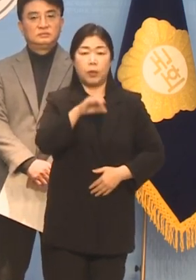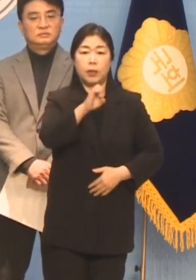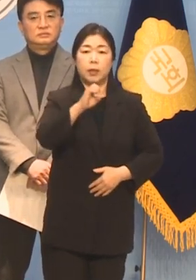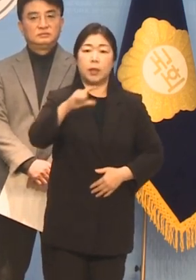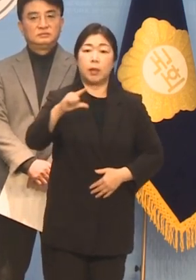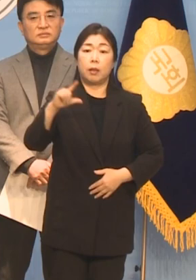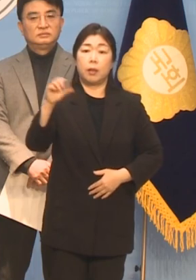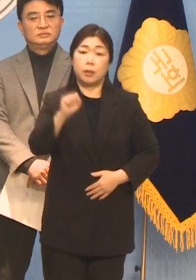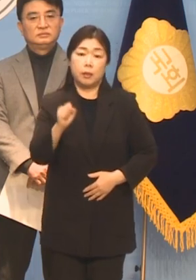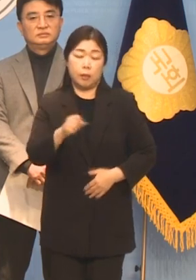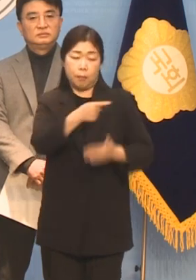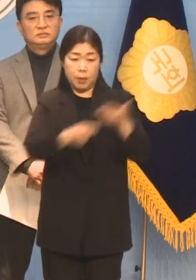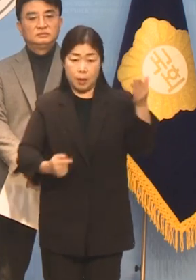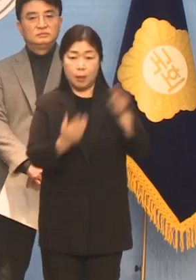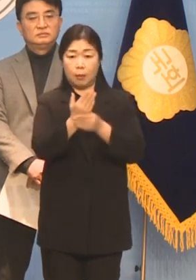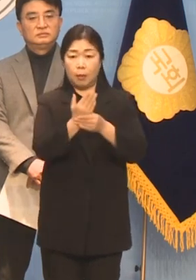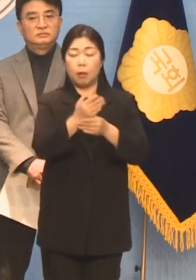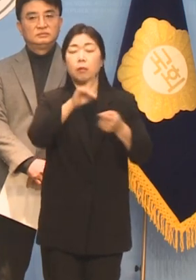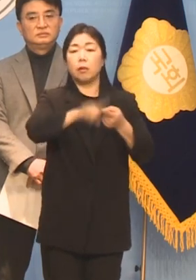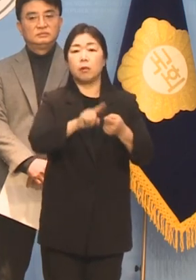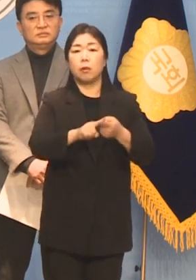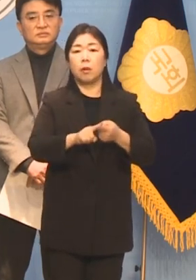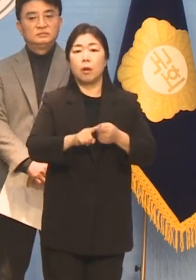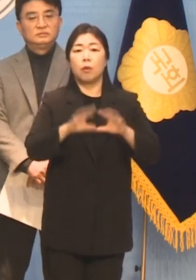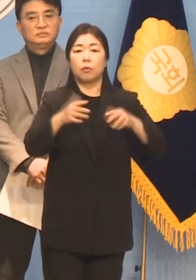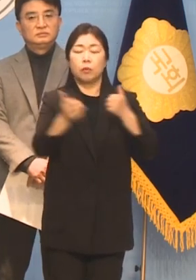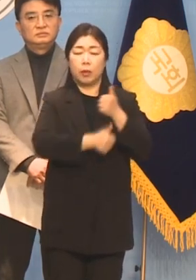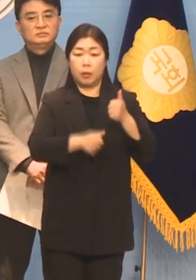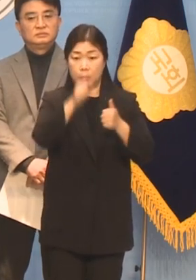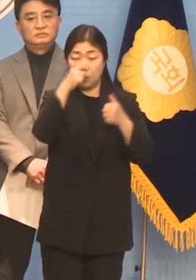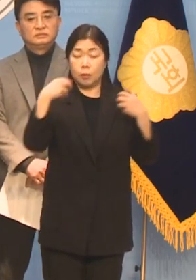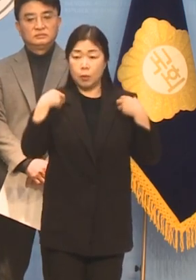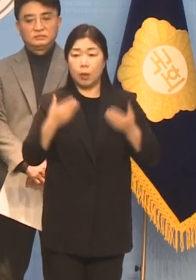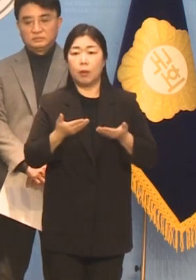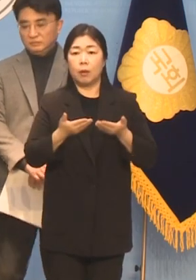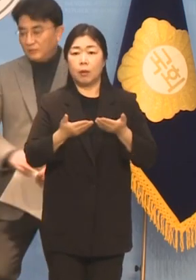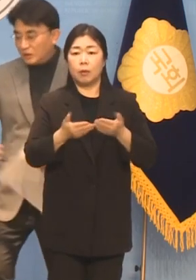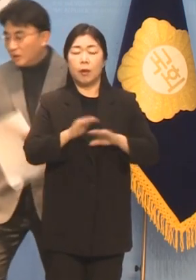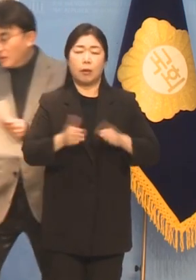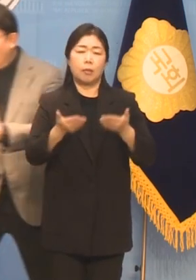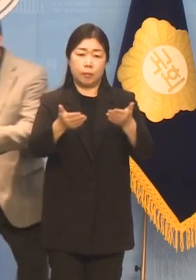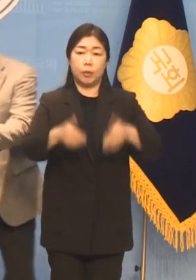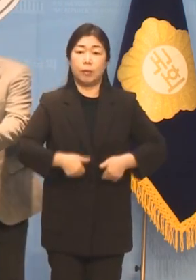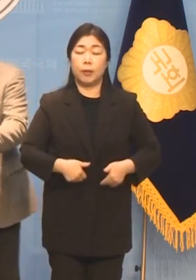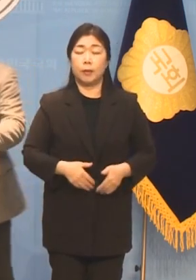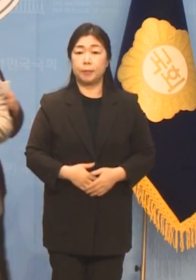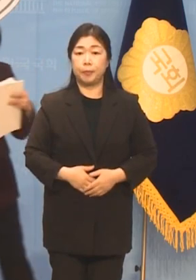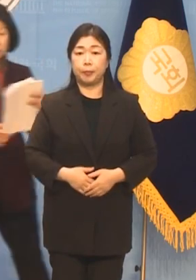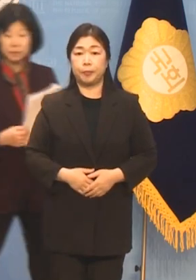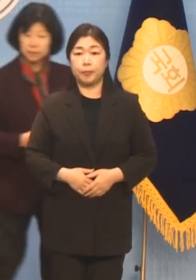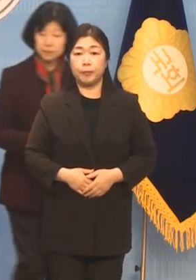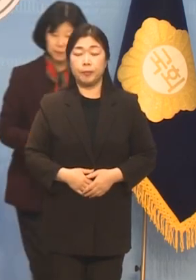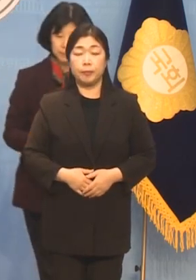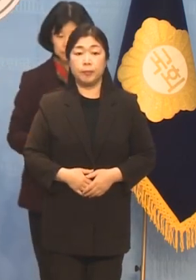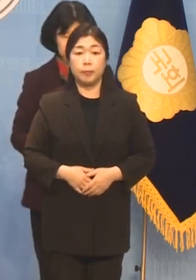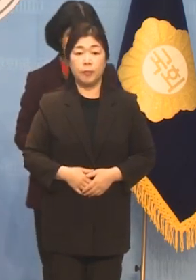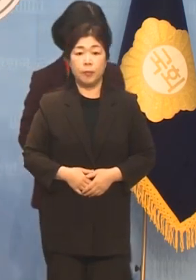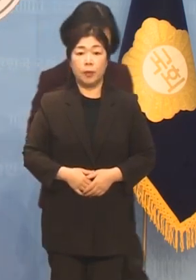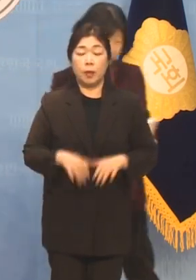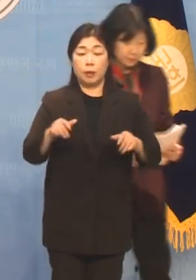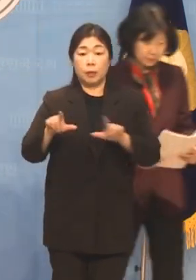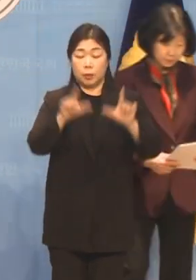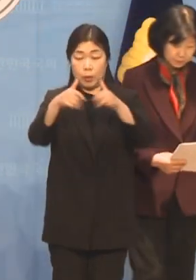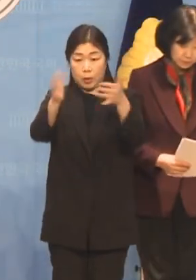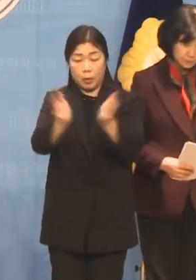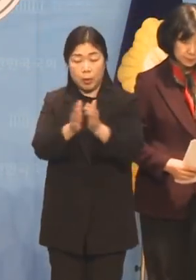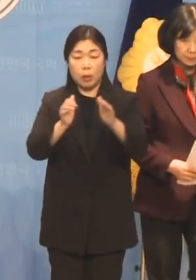금융기관이 적극적으로 나서야 할 때입니다. 감사합니다. 다음 발언하실 분 김두기 대표입니다. 예, 반갑습니다. 시민사회단체를